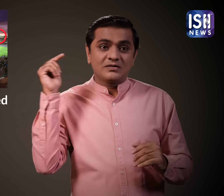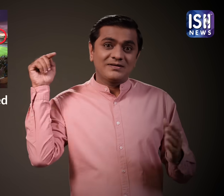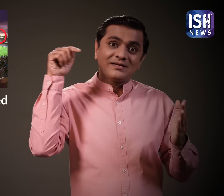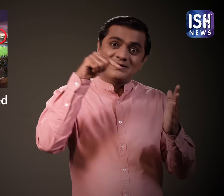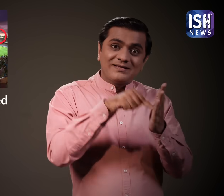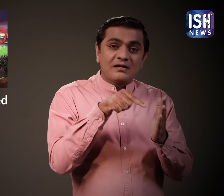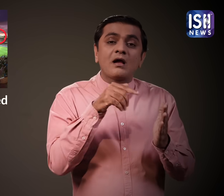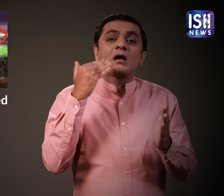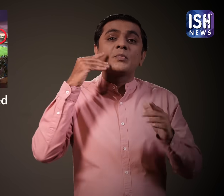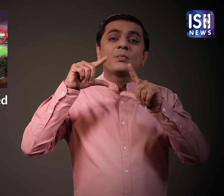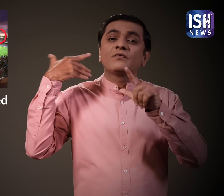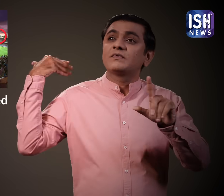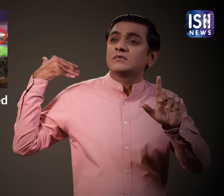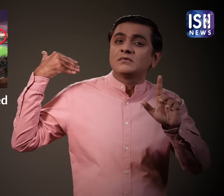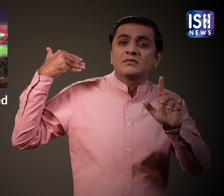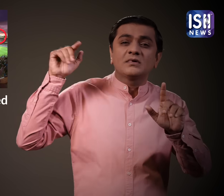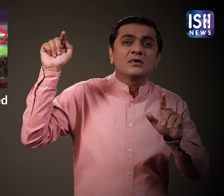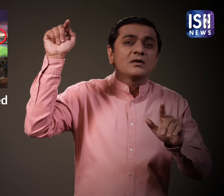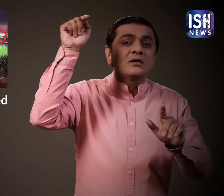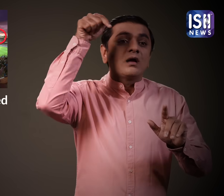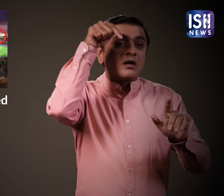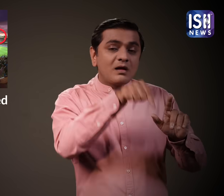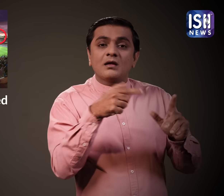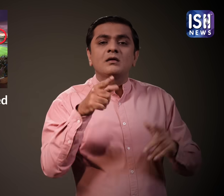ये 141 वा आयोसी सत्र था